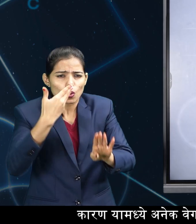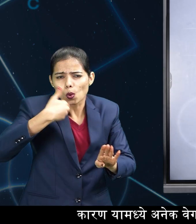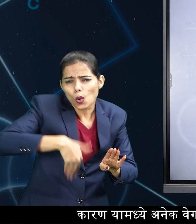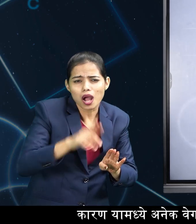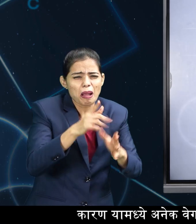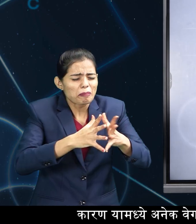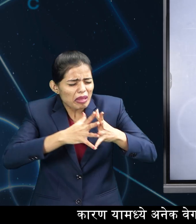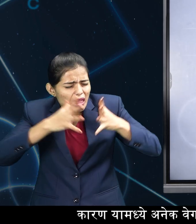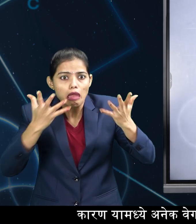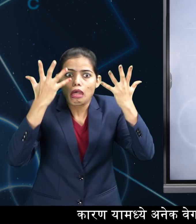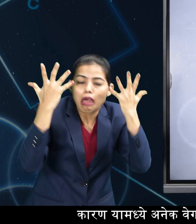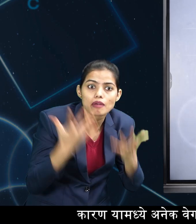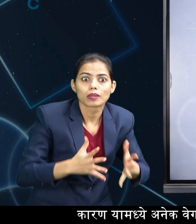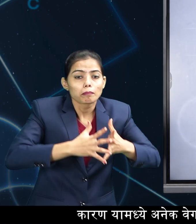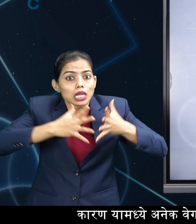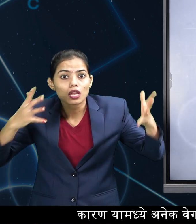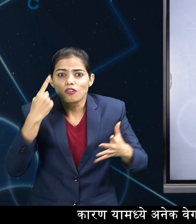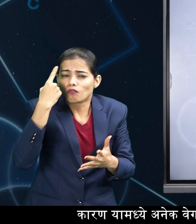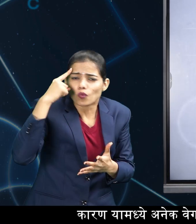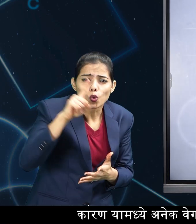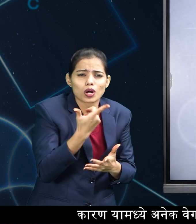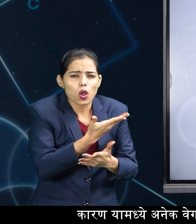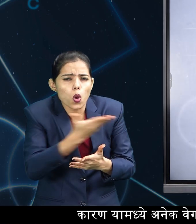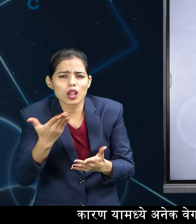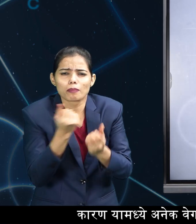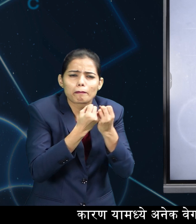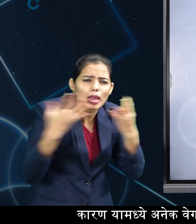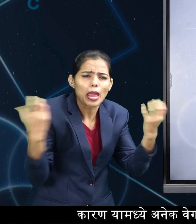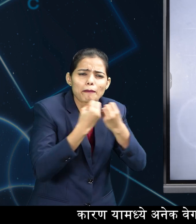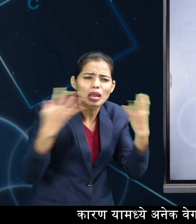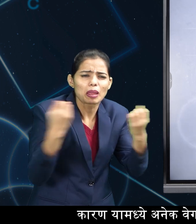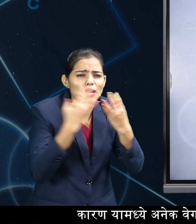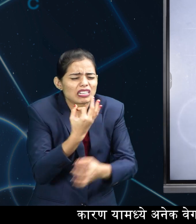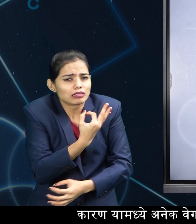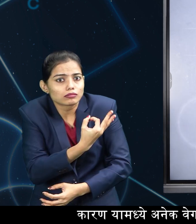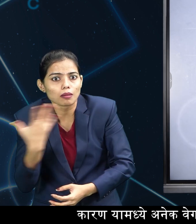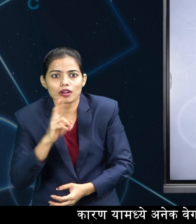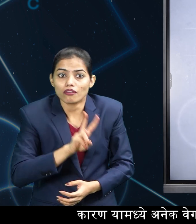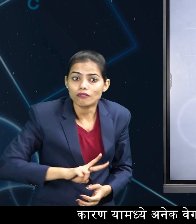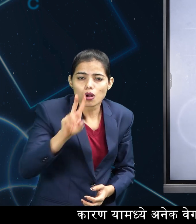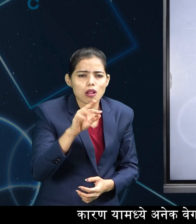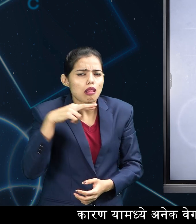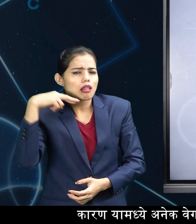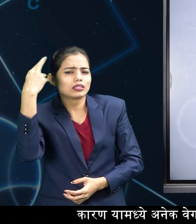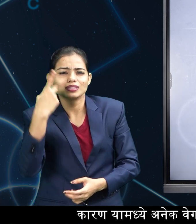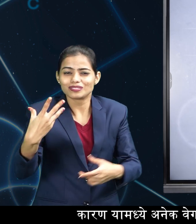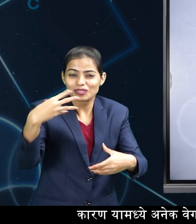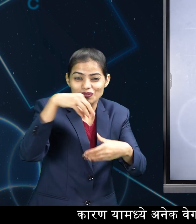कारण यामध्ये अनेक वेगवेगळे मूल्य असतात. त्यामुळे तक्त्यांची लांबी खूप वाढते.